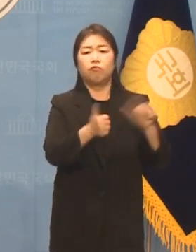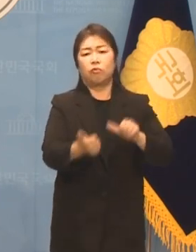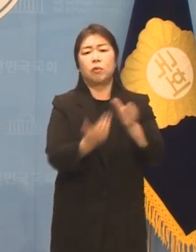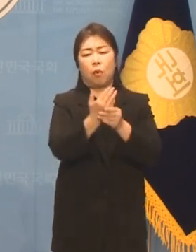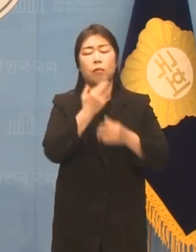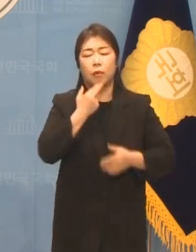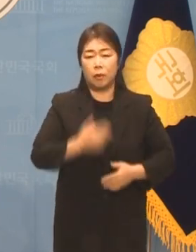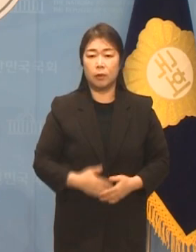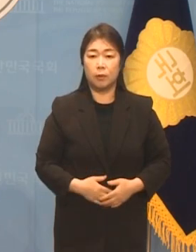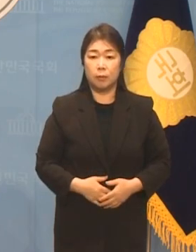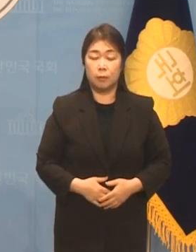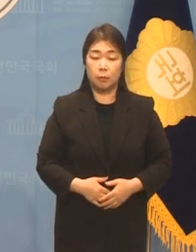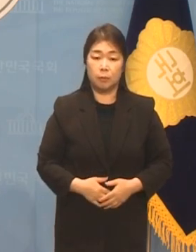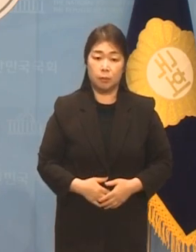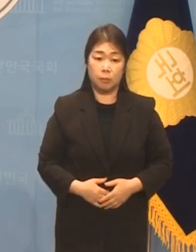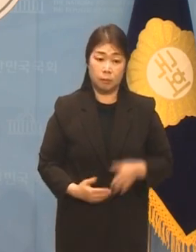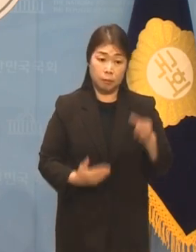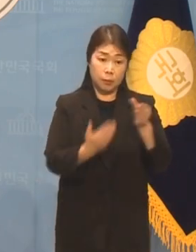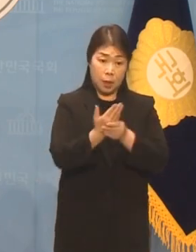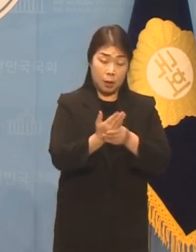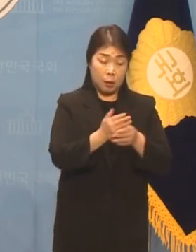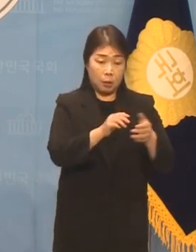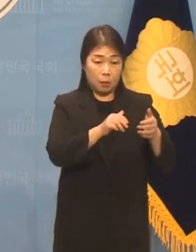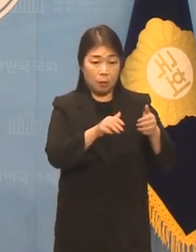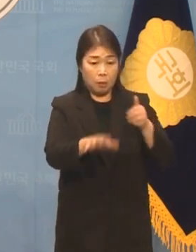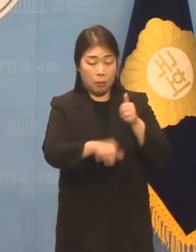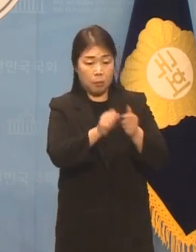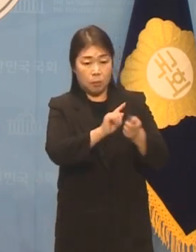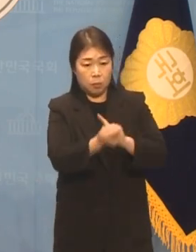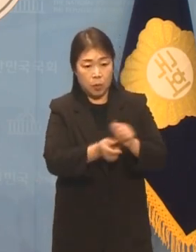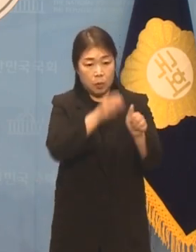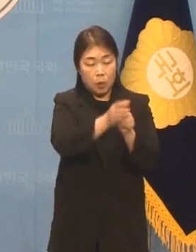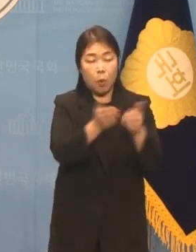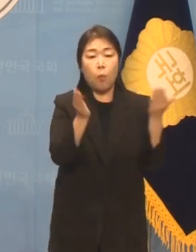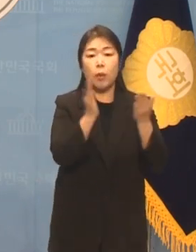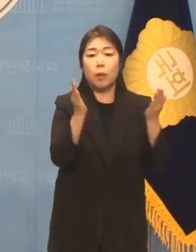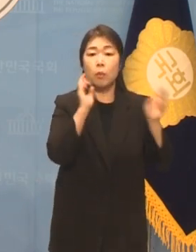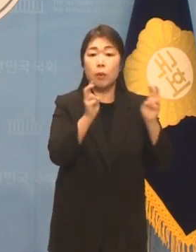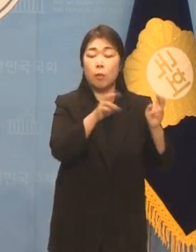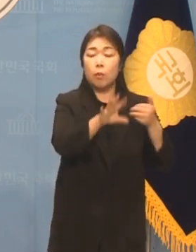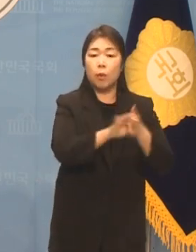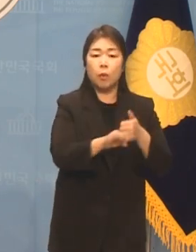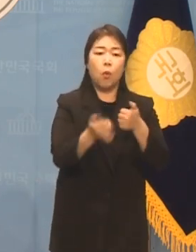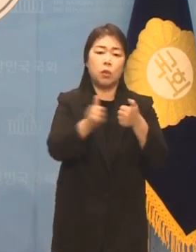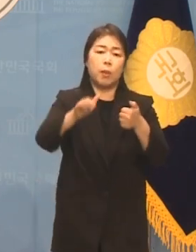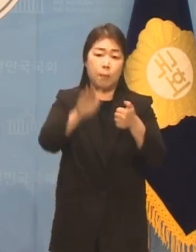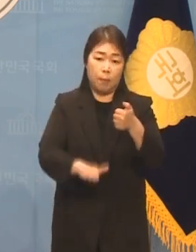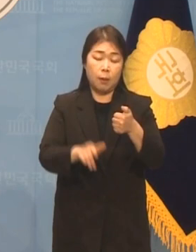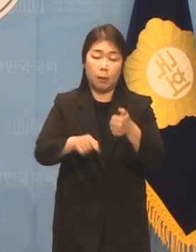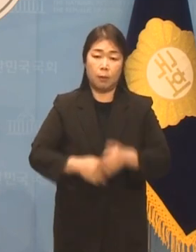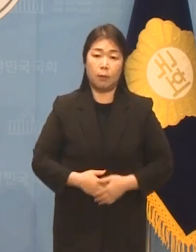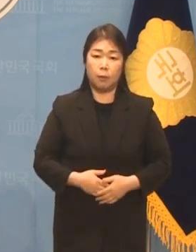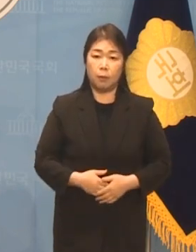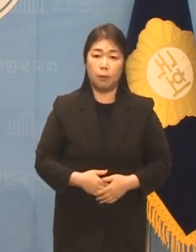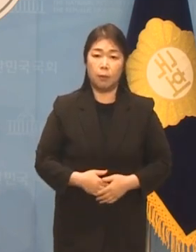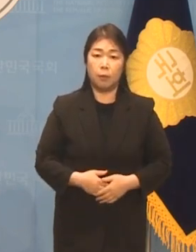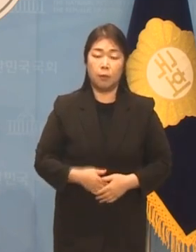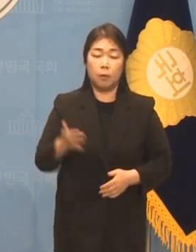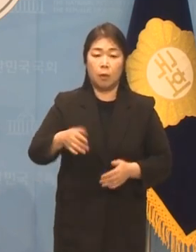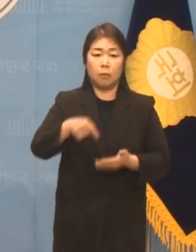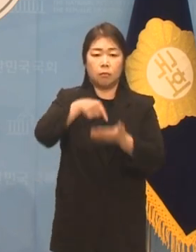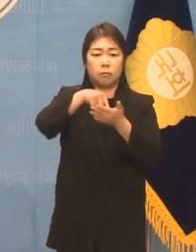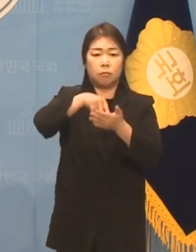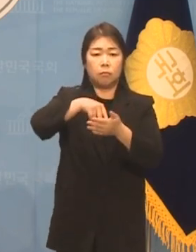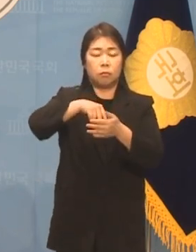사고가 난 하청업체는 50인 미만 기업으로 중대재해처벌법 처벌 대상입니다. 그러나 중요한